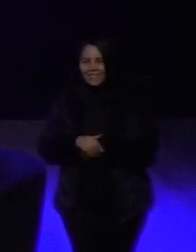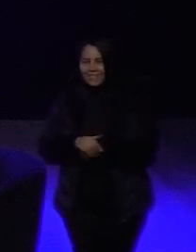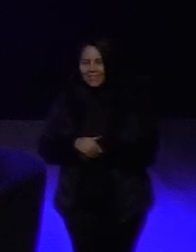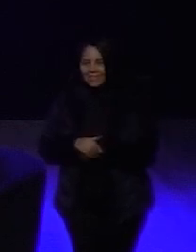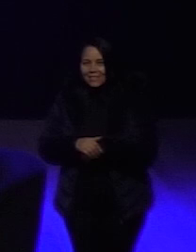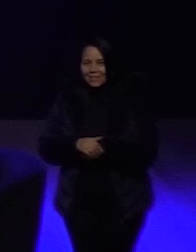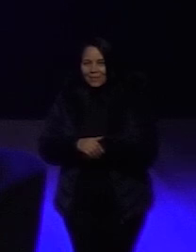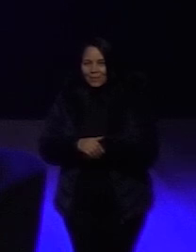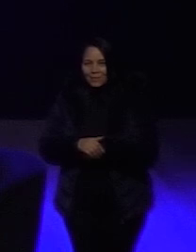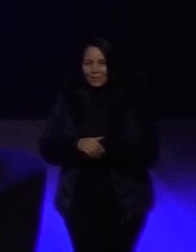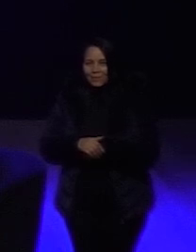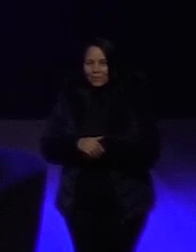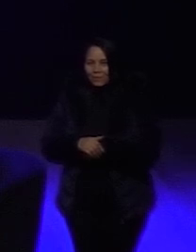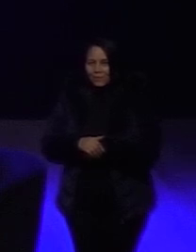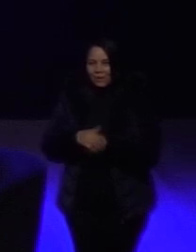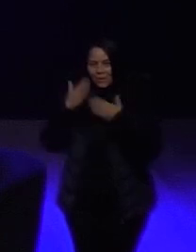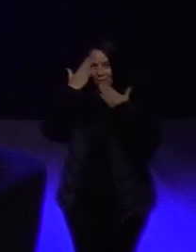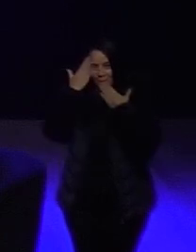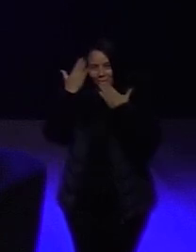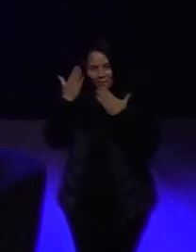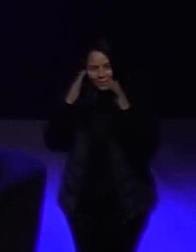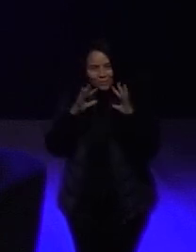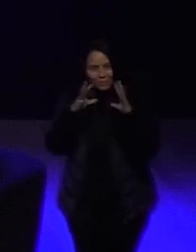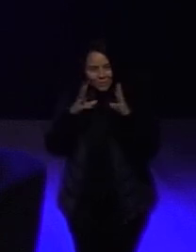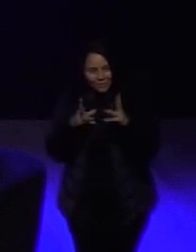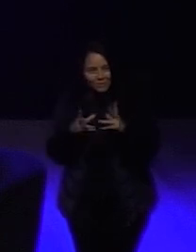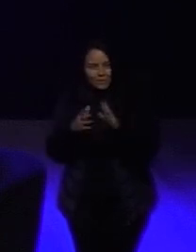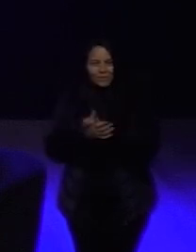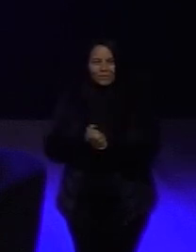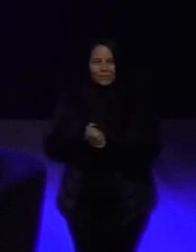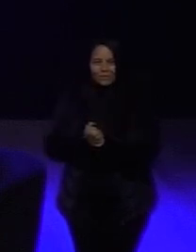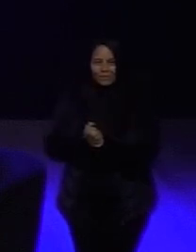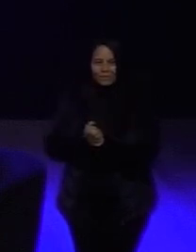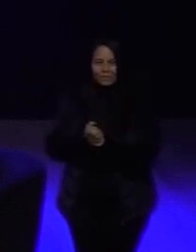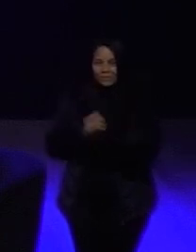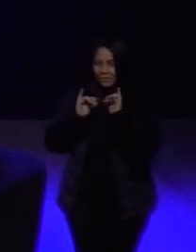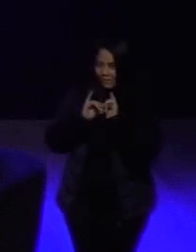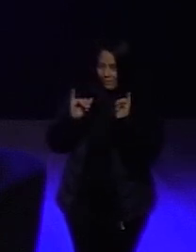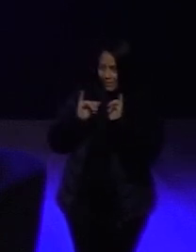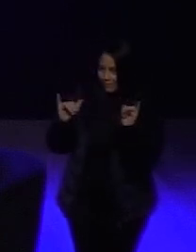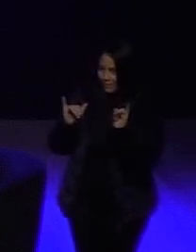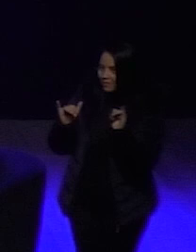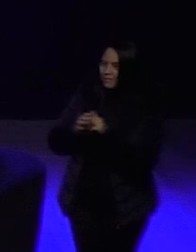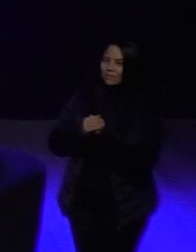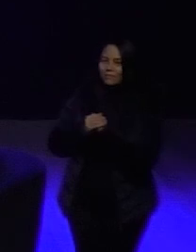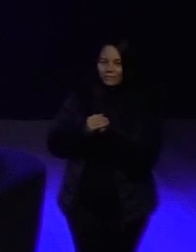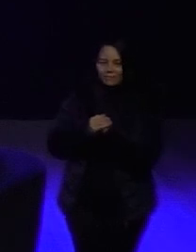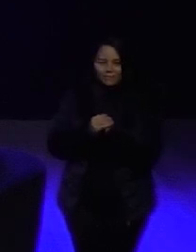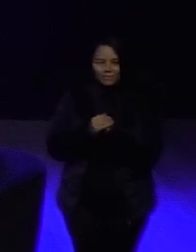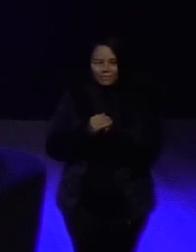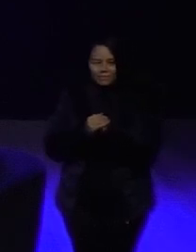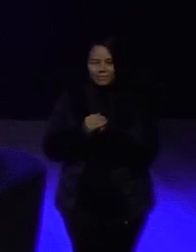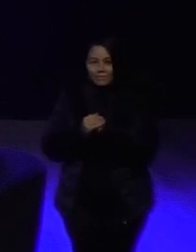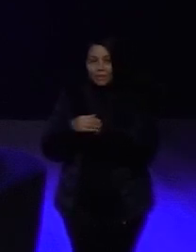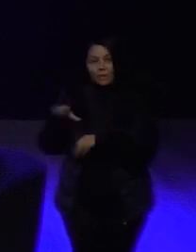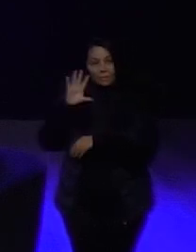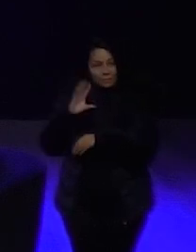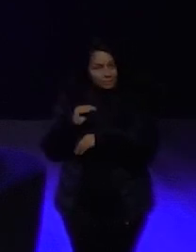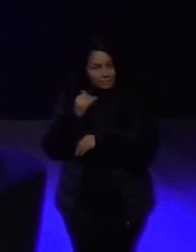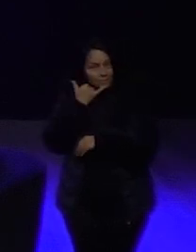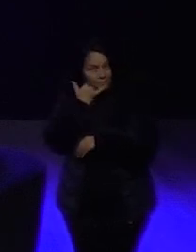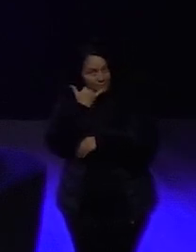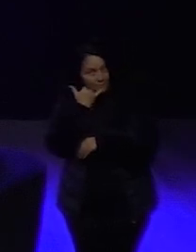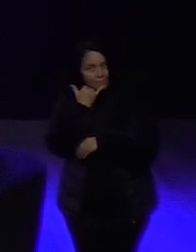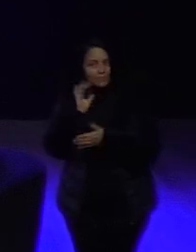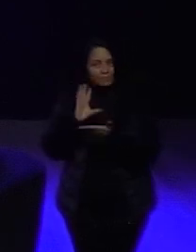Pessoal, então, feitos todos os agradecimentos, dados todos os avisos, né? Peço também só para que desliguem seus celulares ou deixem